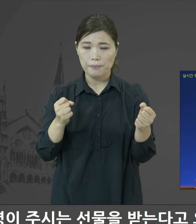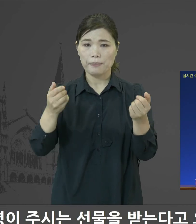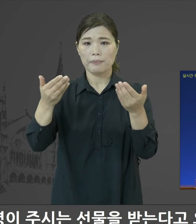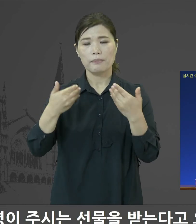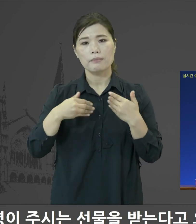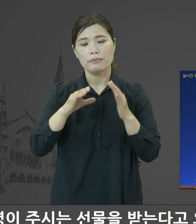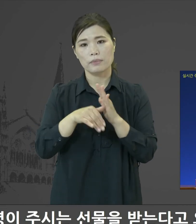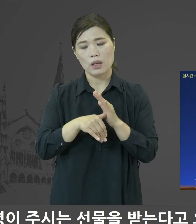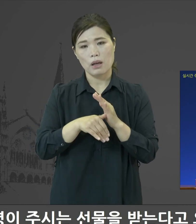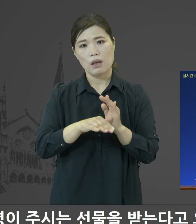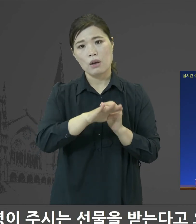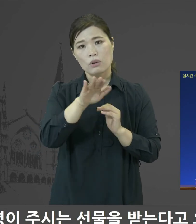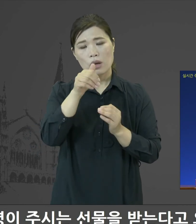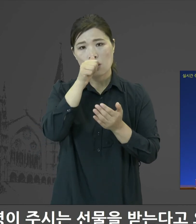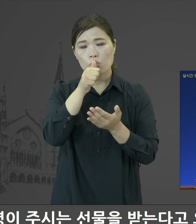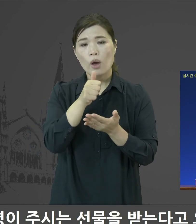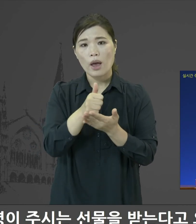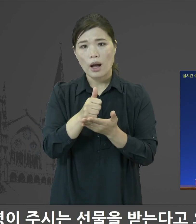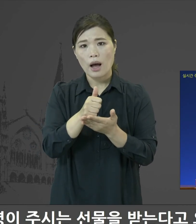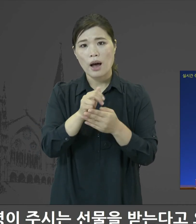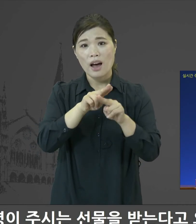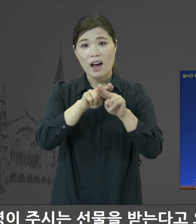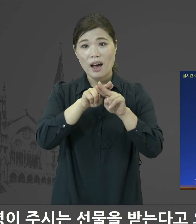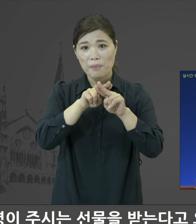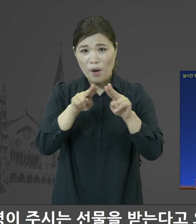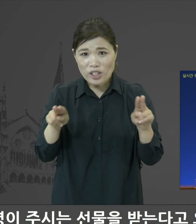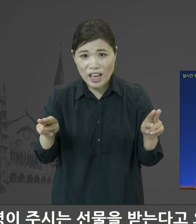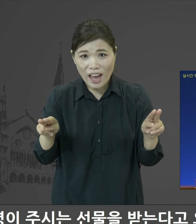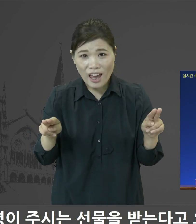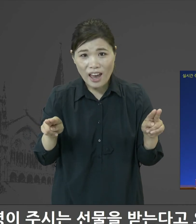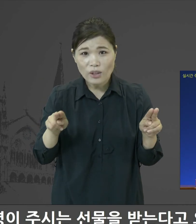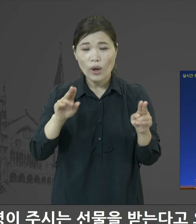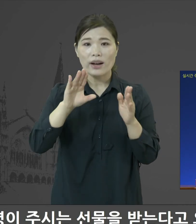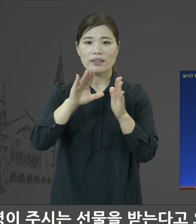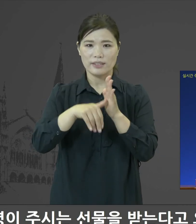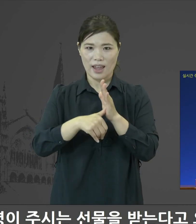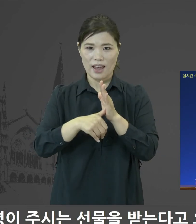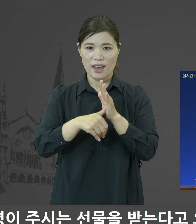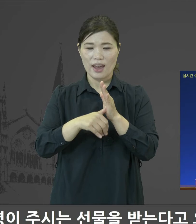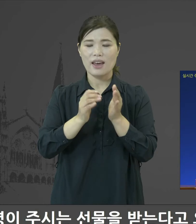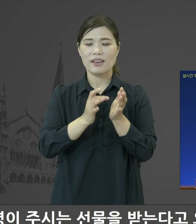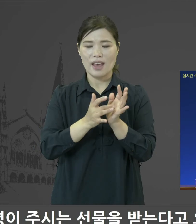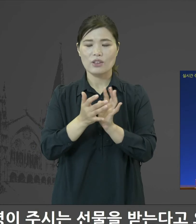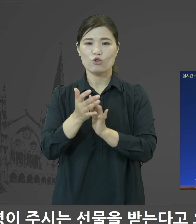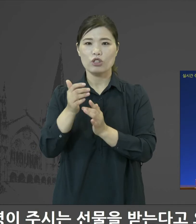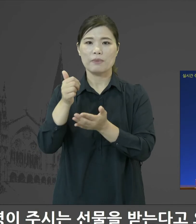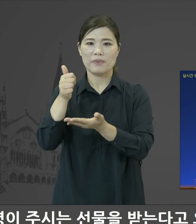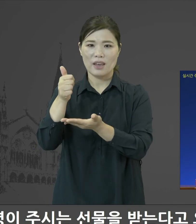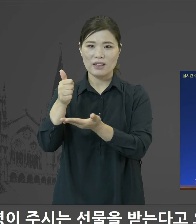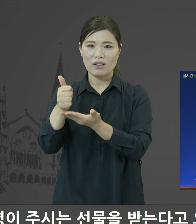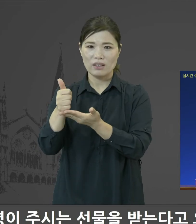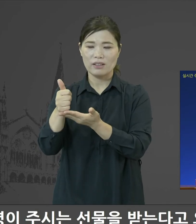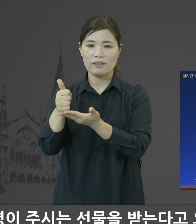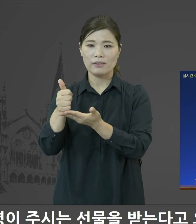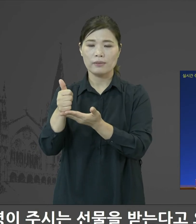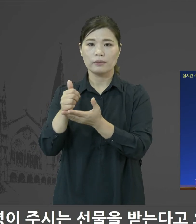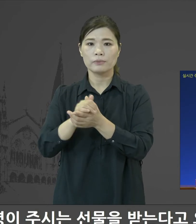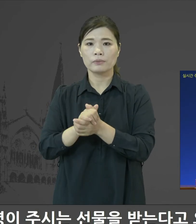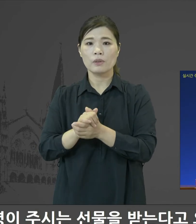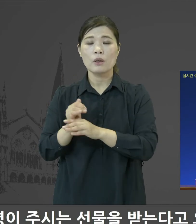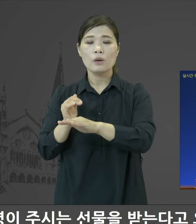죄가 면제되었을 때, 그때 예수님은 거기서만 끝나는 게 아니고